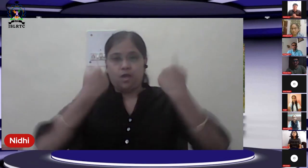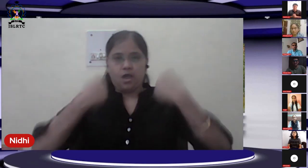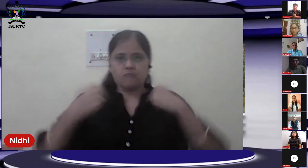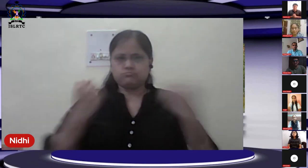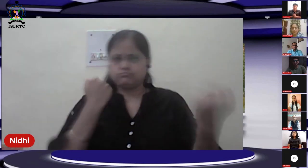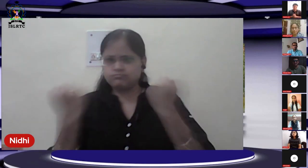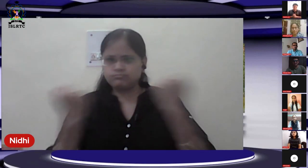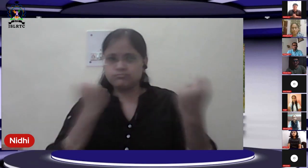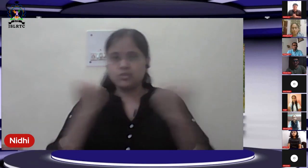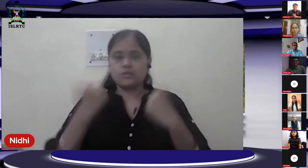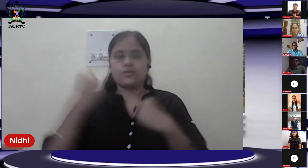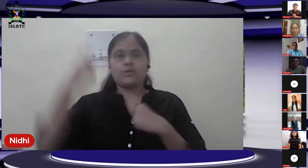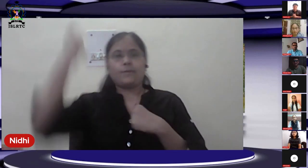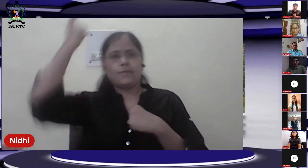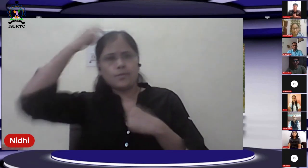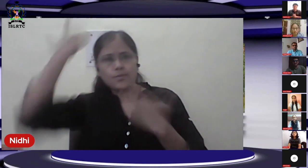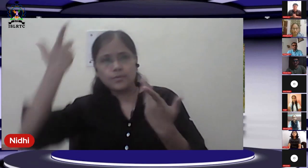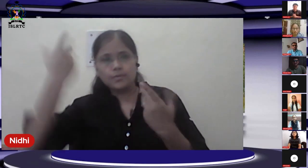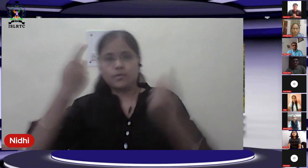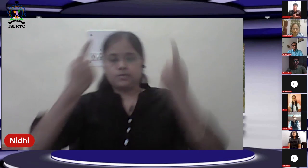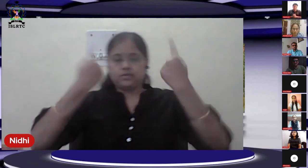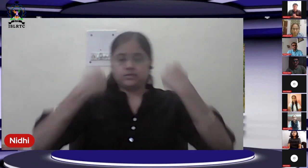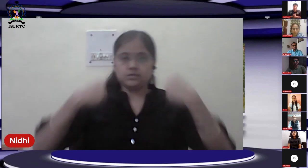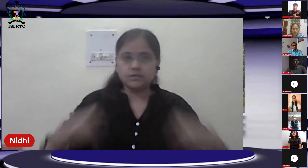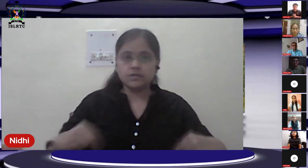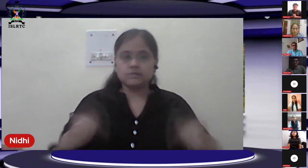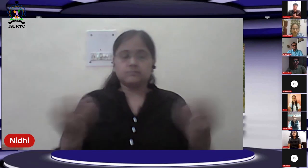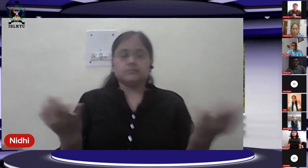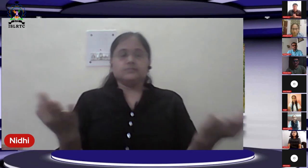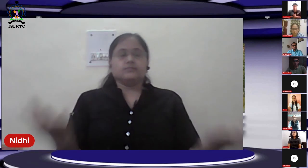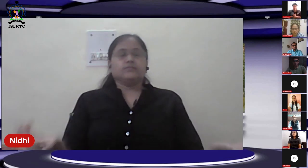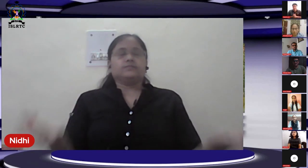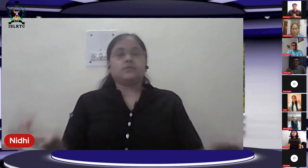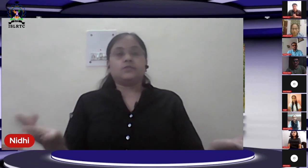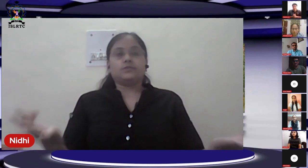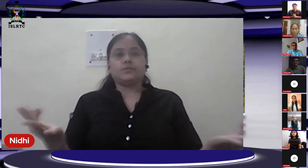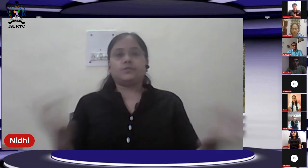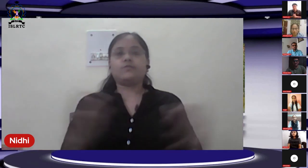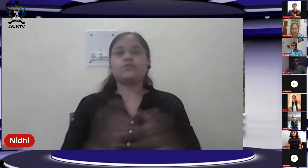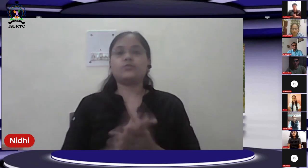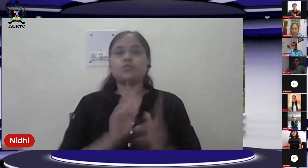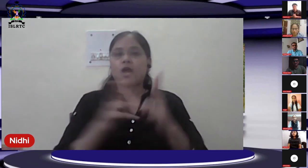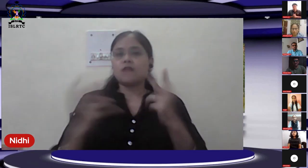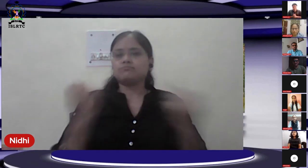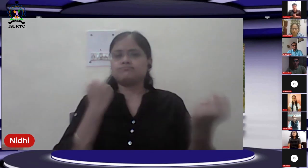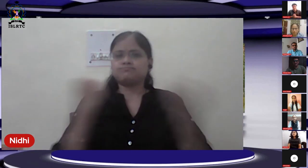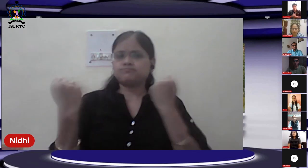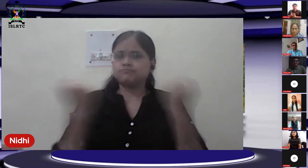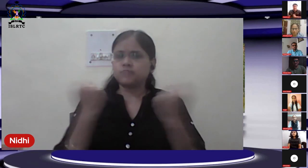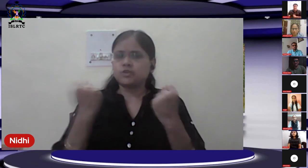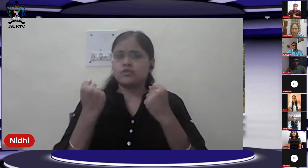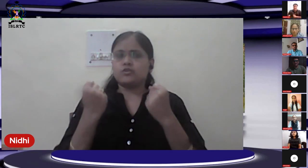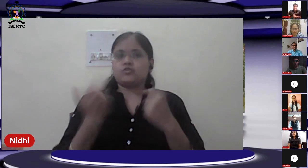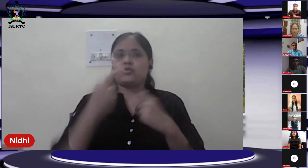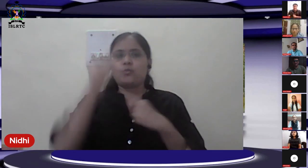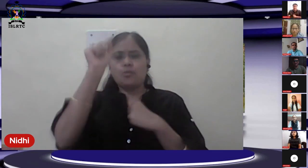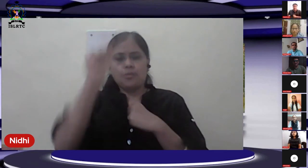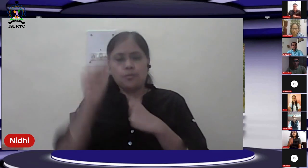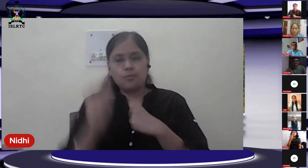मानसिक शारीरिक आध्यात्मिक गतिविधियों को यूनाइट करना, ये सब योगा के अंतर्गत आता है। ब्रॉड रूप में मैं